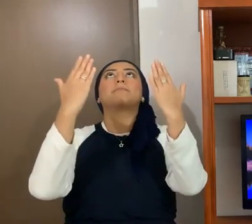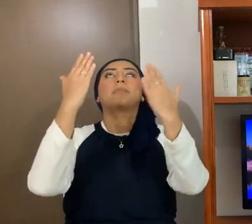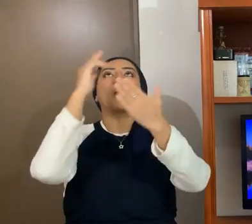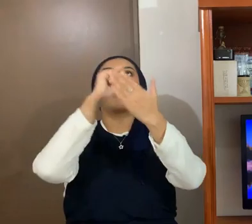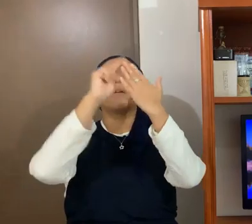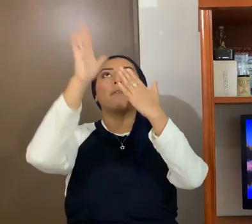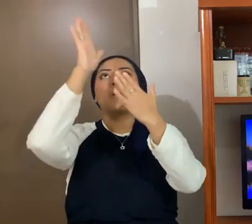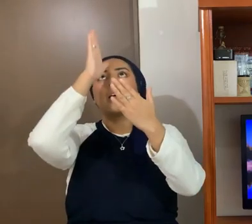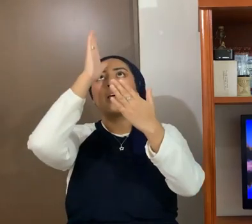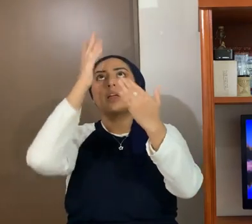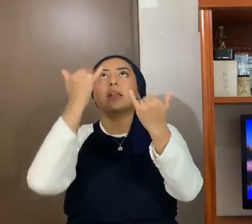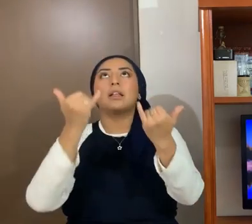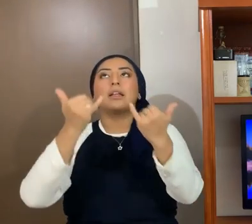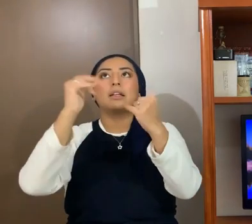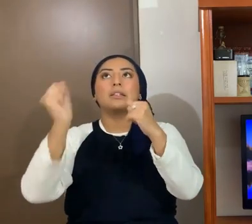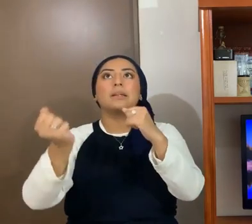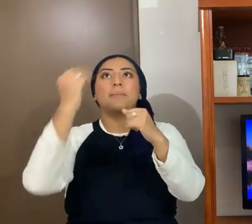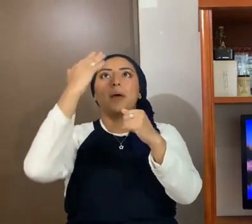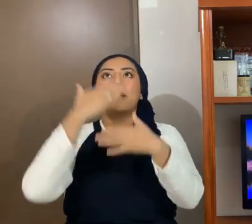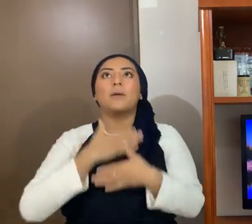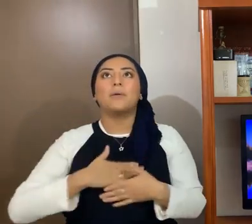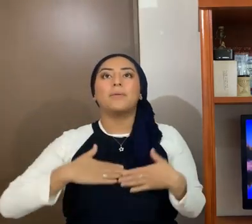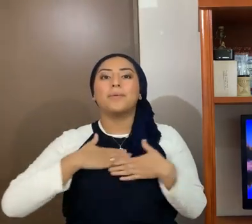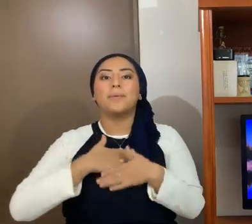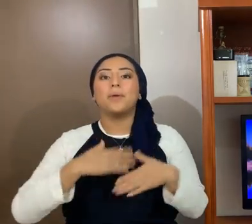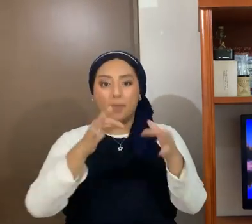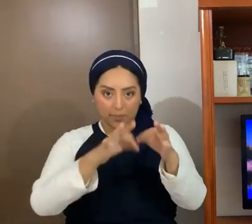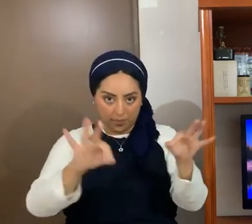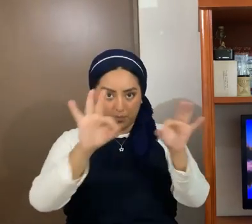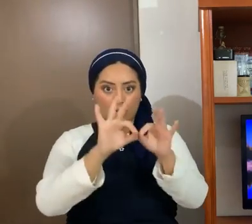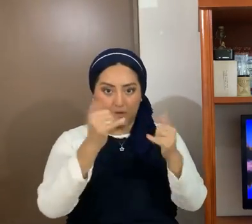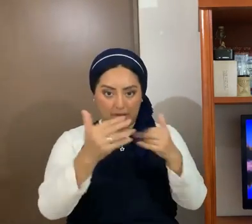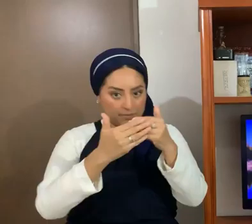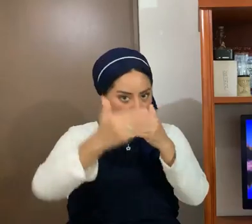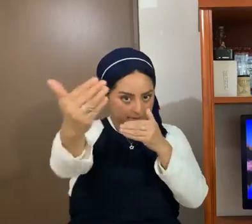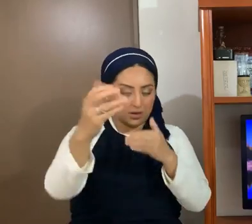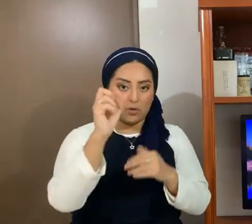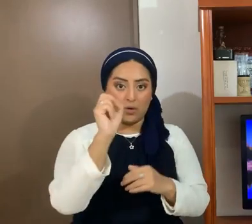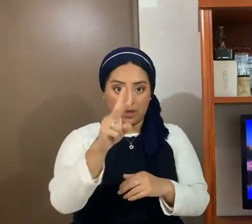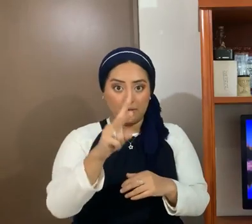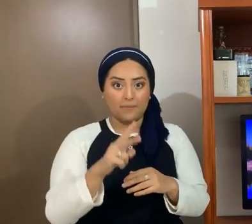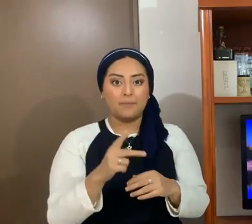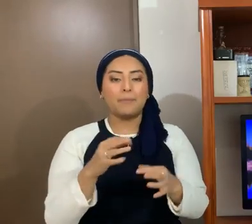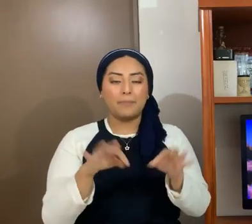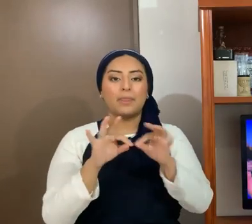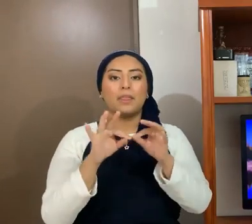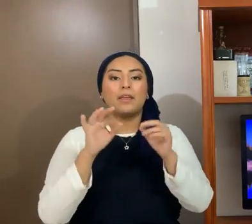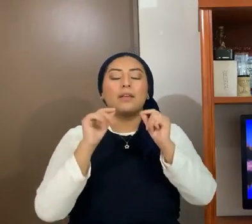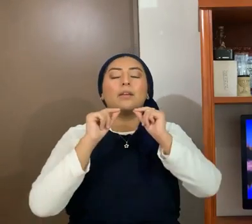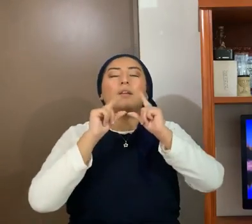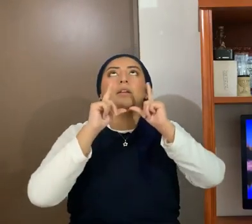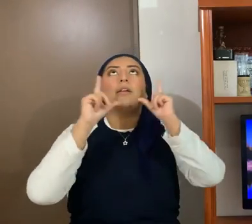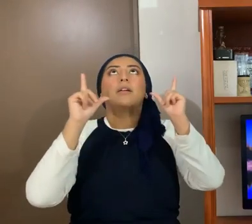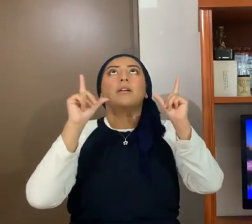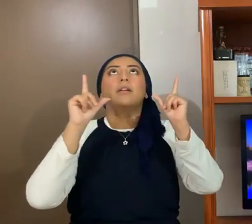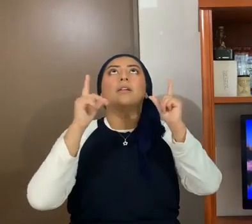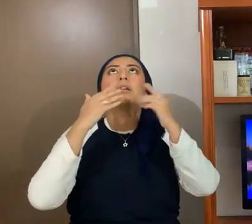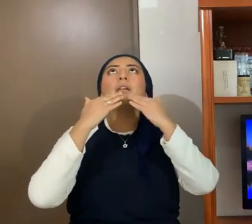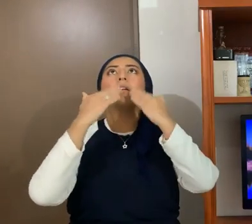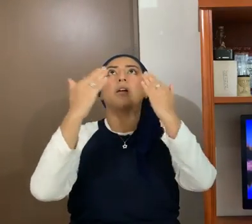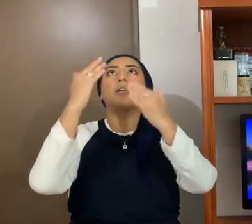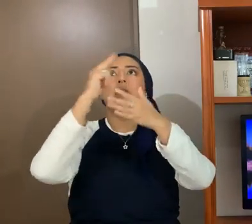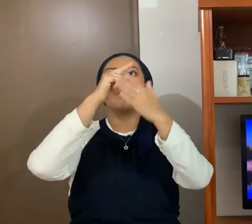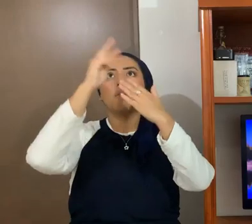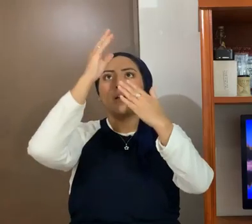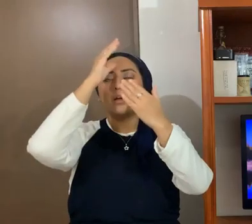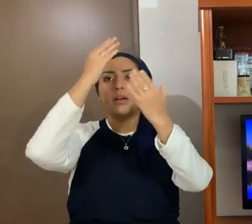Eterno porque estás en el Shabbat. Padre, bendito seas, porque nos liberaste. Antes no podíamos guardar